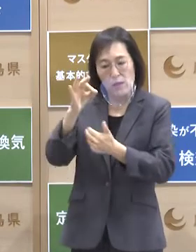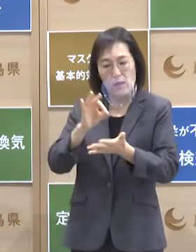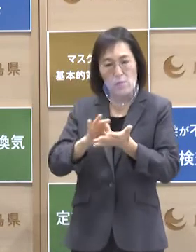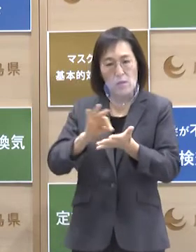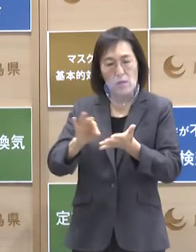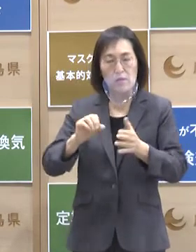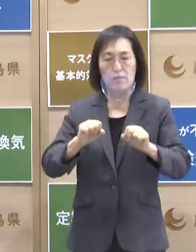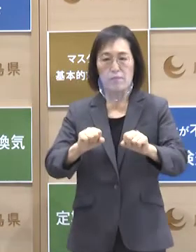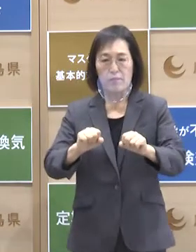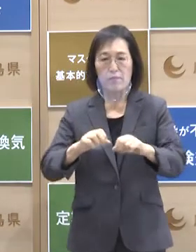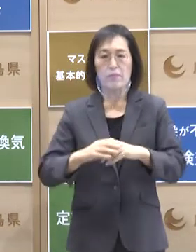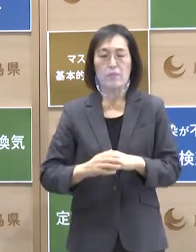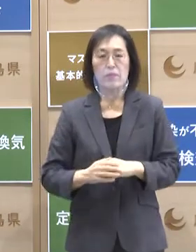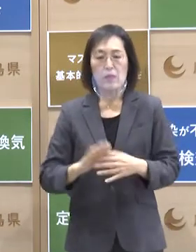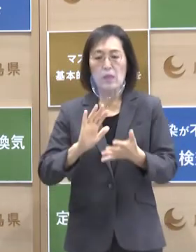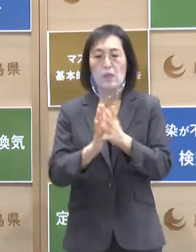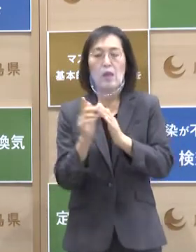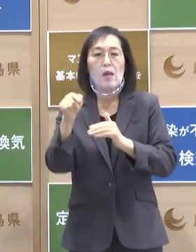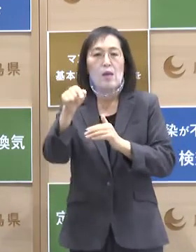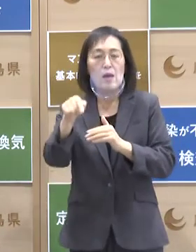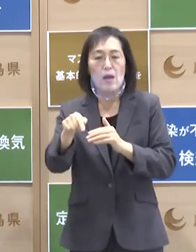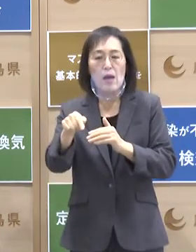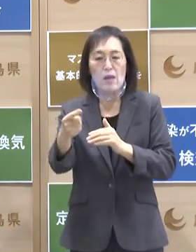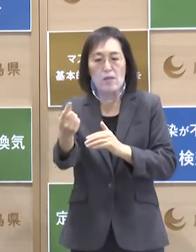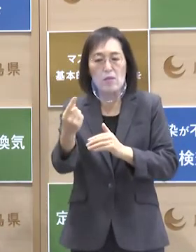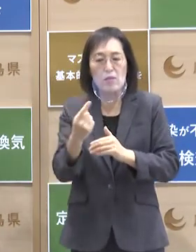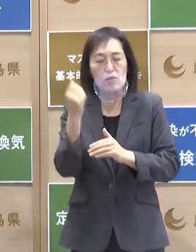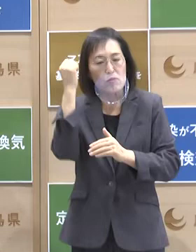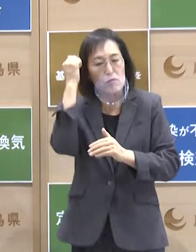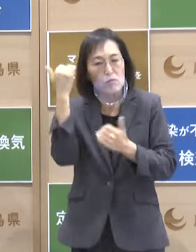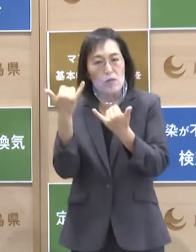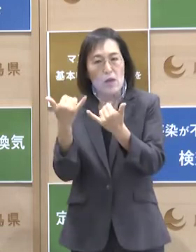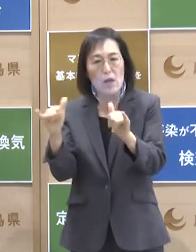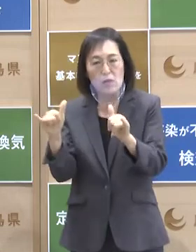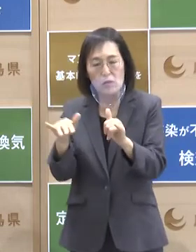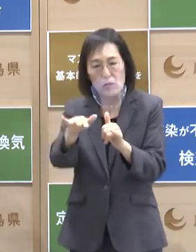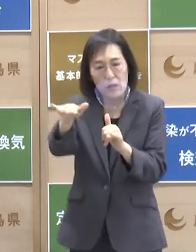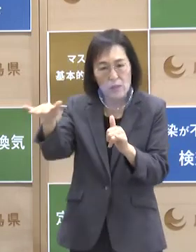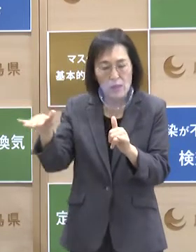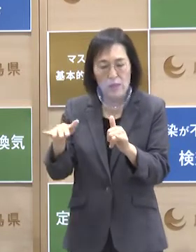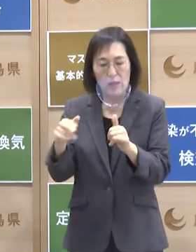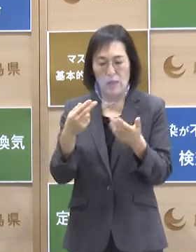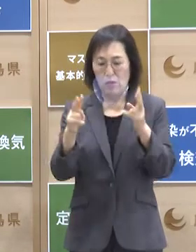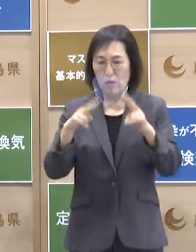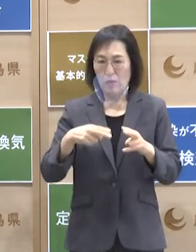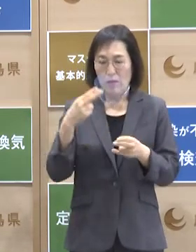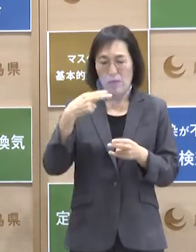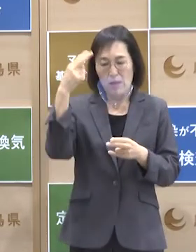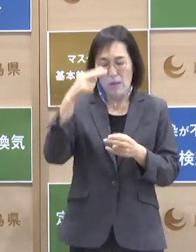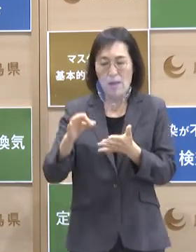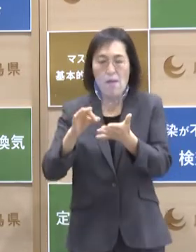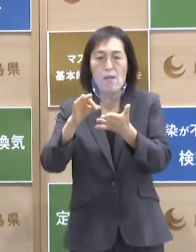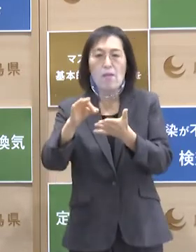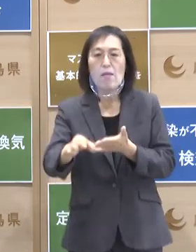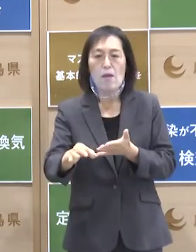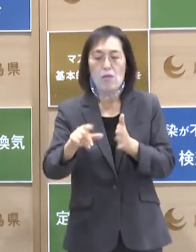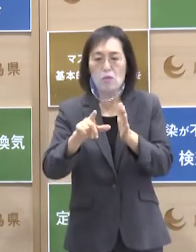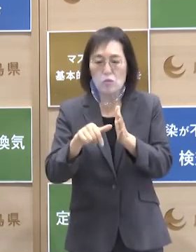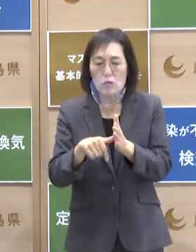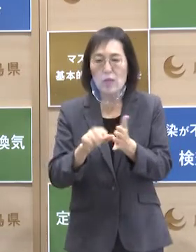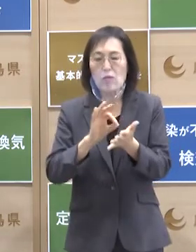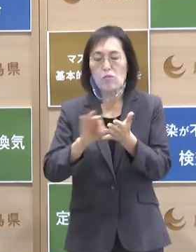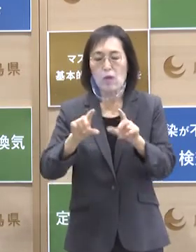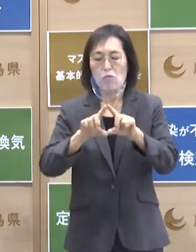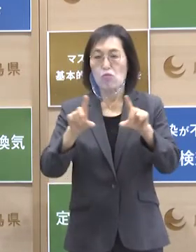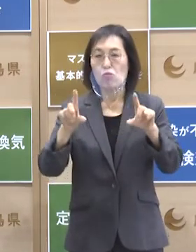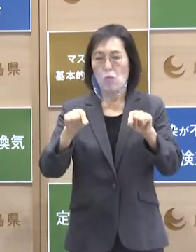。で県外からの宿泊客の皆様に広島のお酒の購入に使えるクーポンを